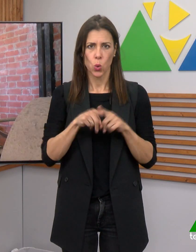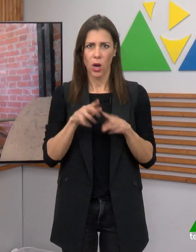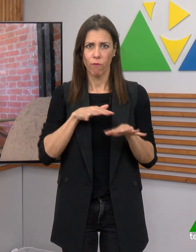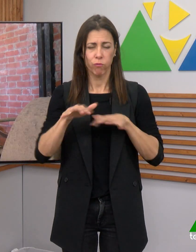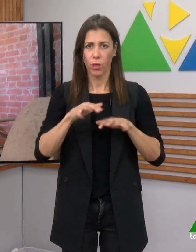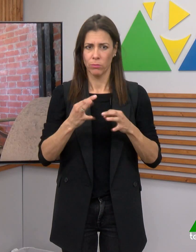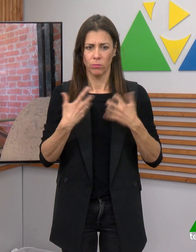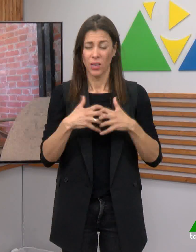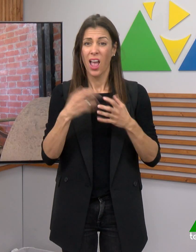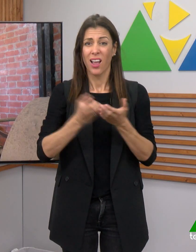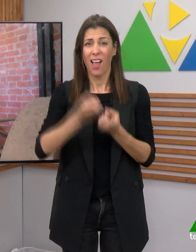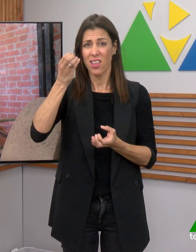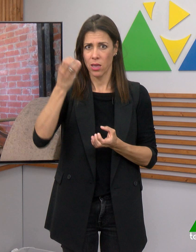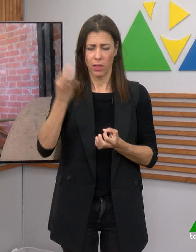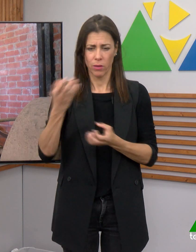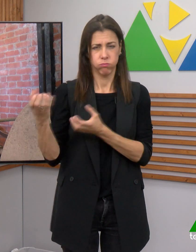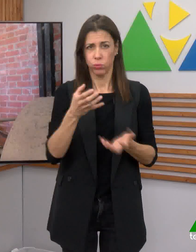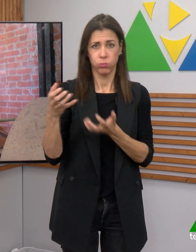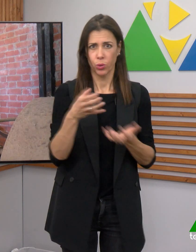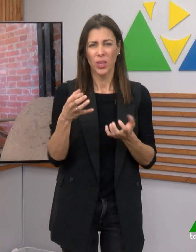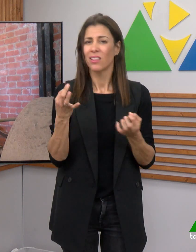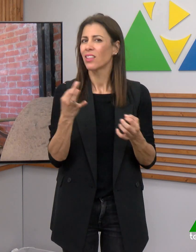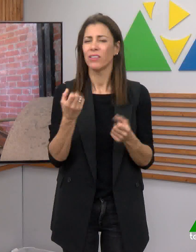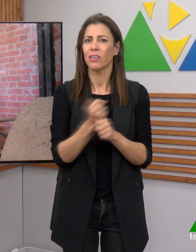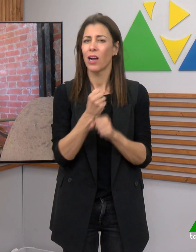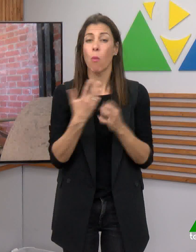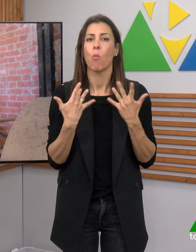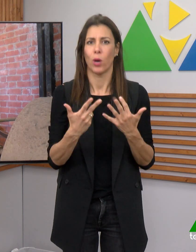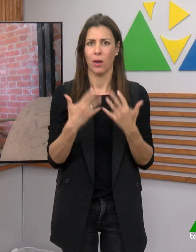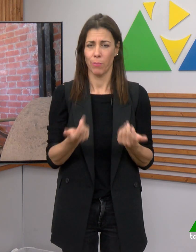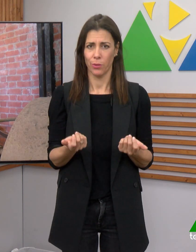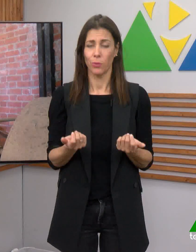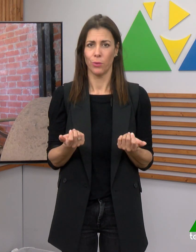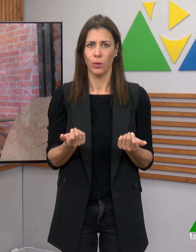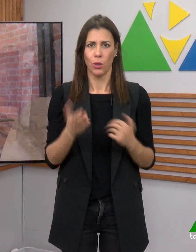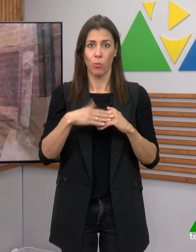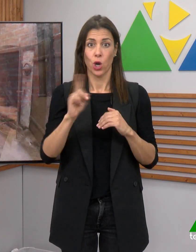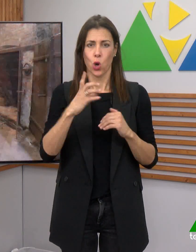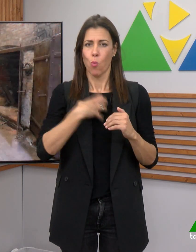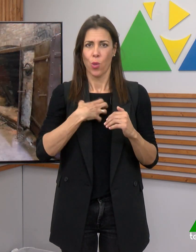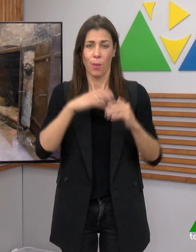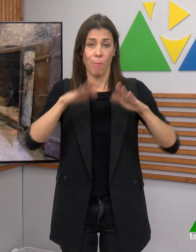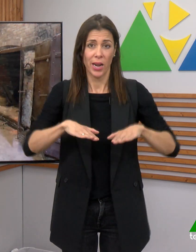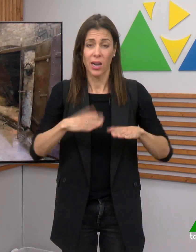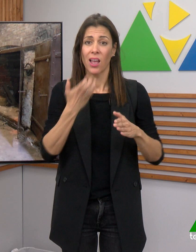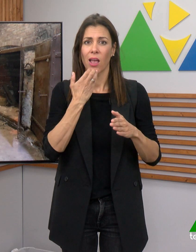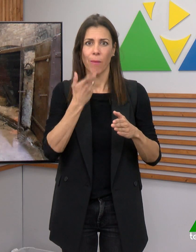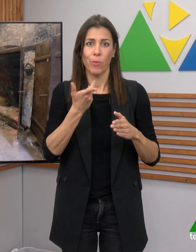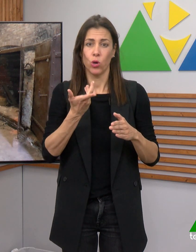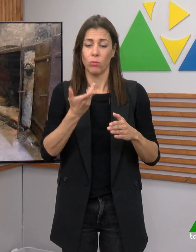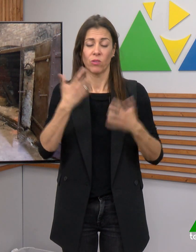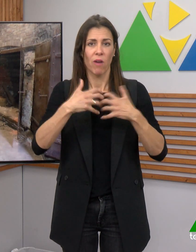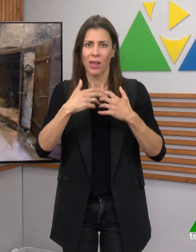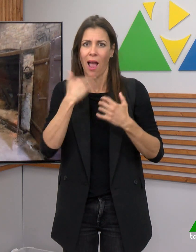cual esto funcionaba de una rapidez impresionante, a pleno rendimiento, y no se podía parar, porque el momento que la fábrica se paraba